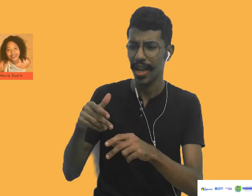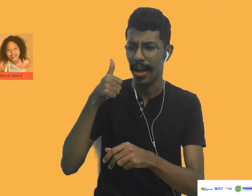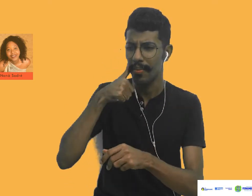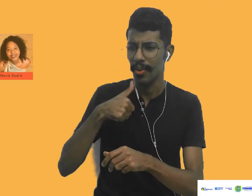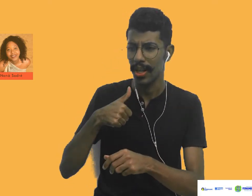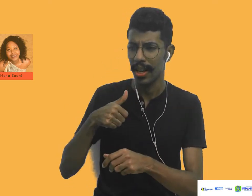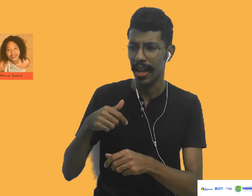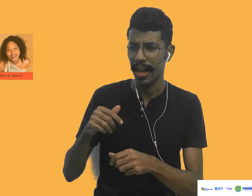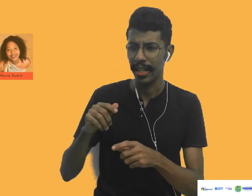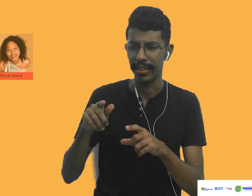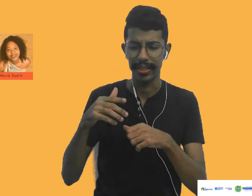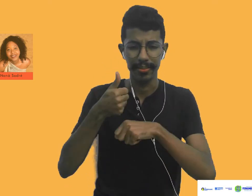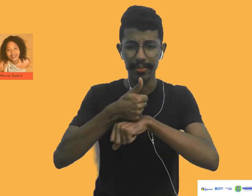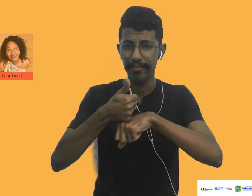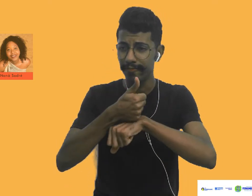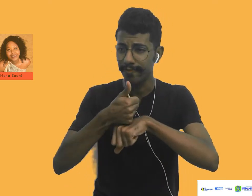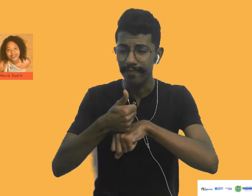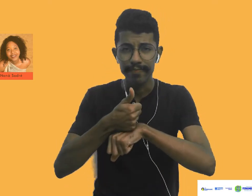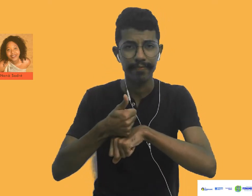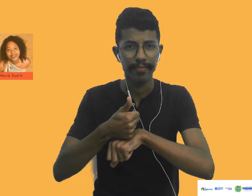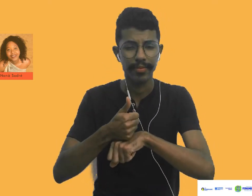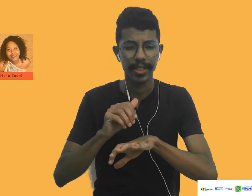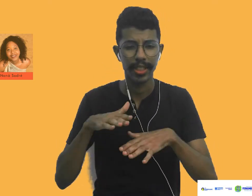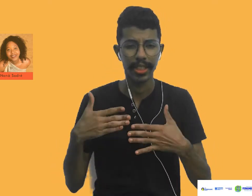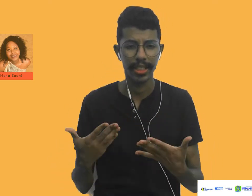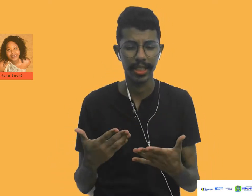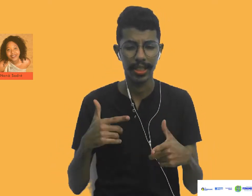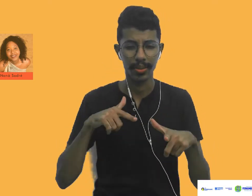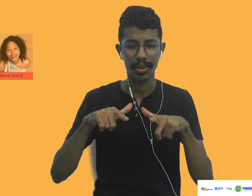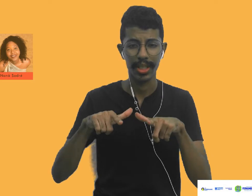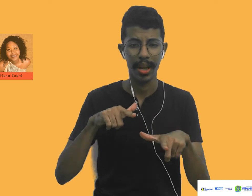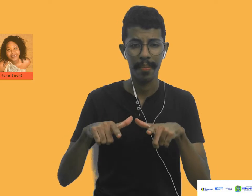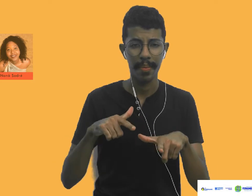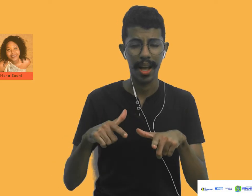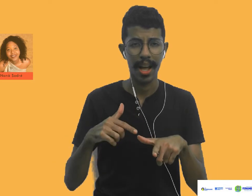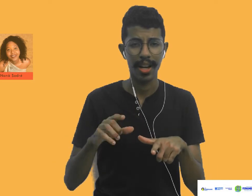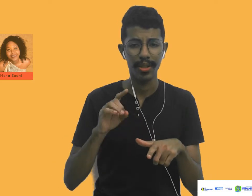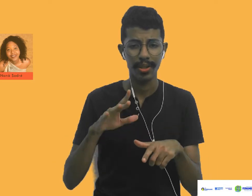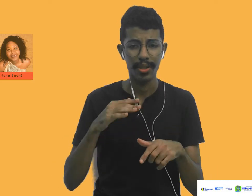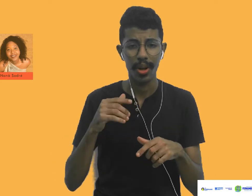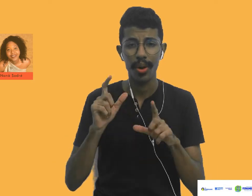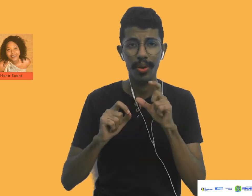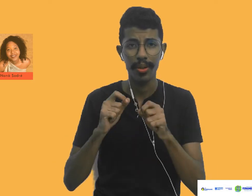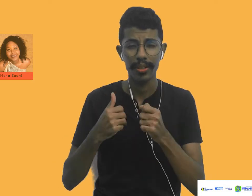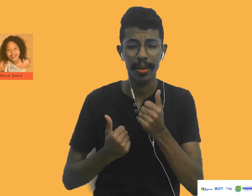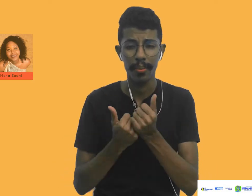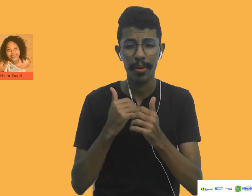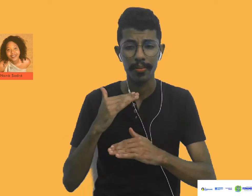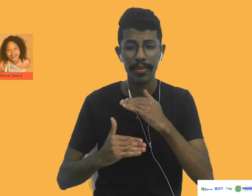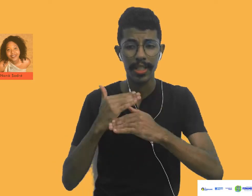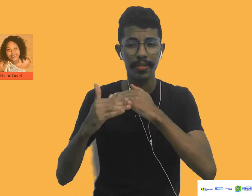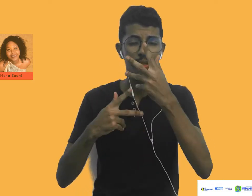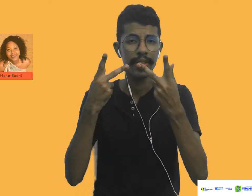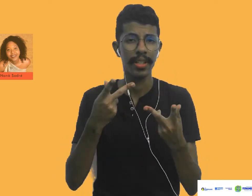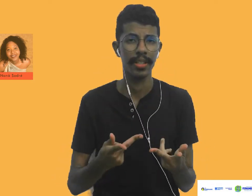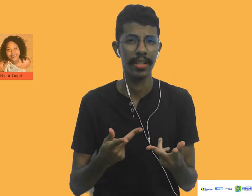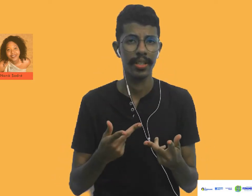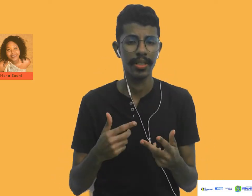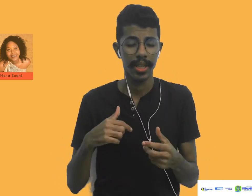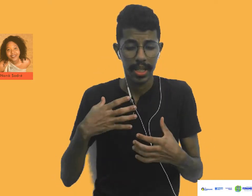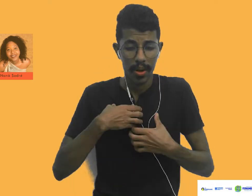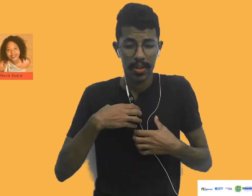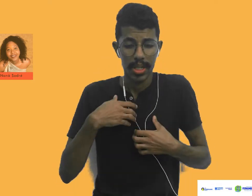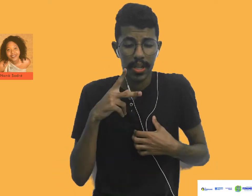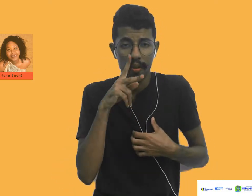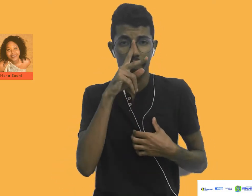são encaradas, as profissionais, né? Então, eu trabalho realmente em prol desse desenvolvimento,